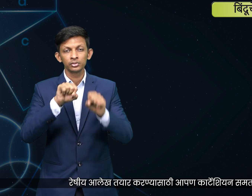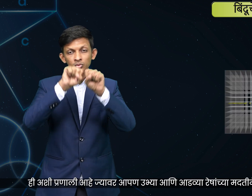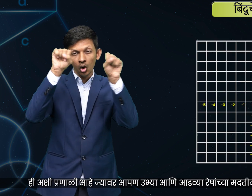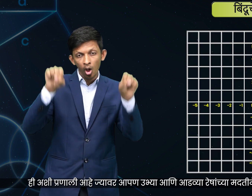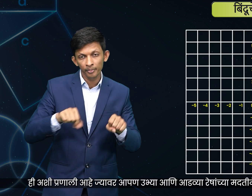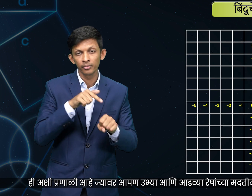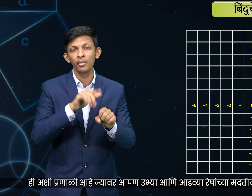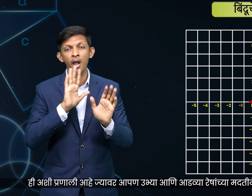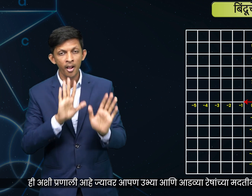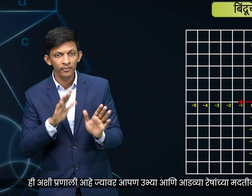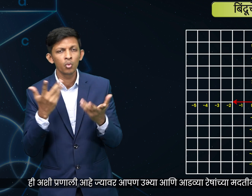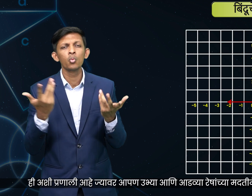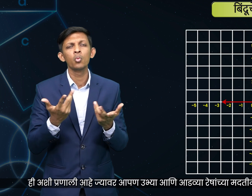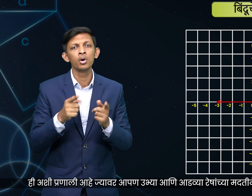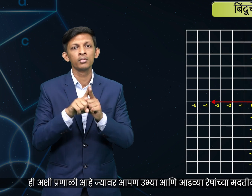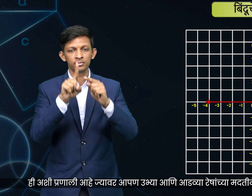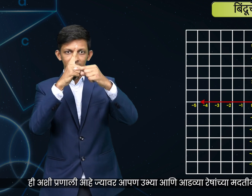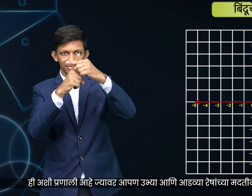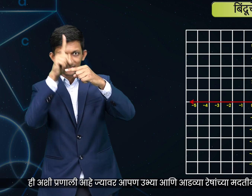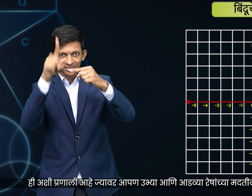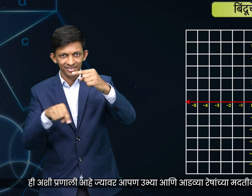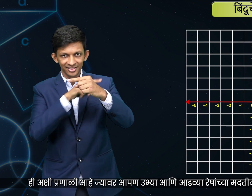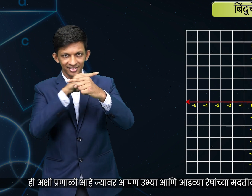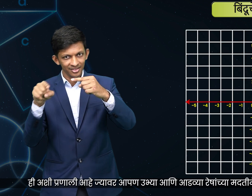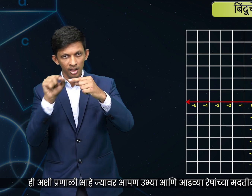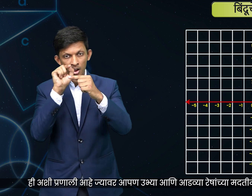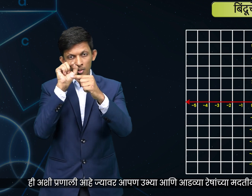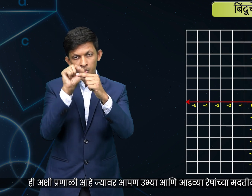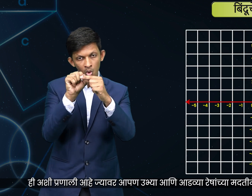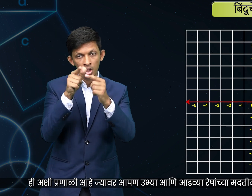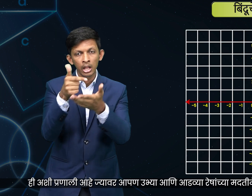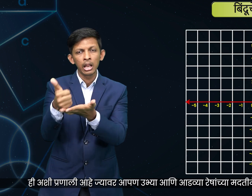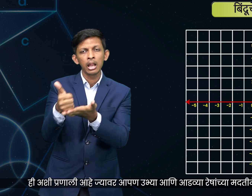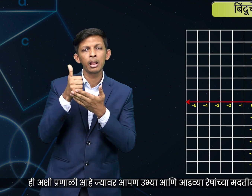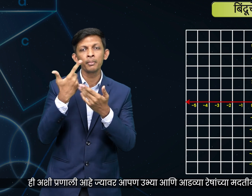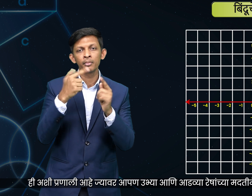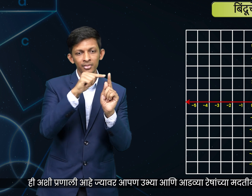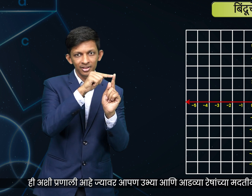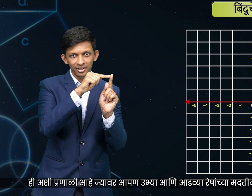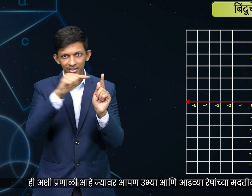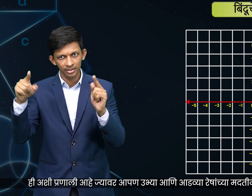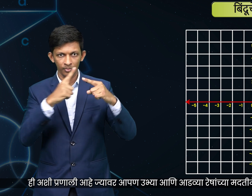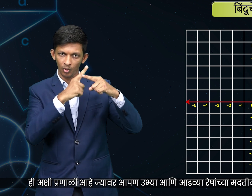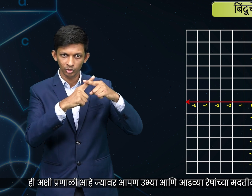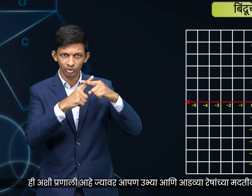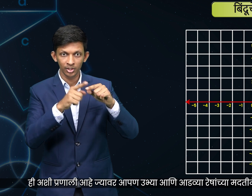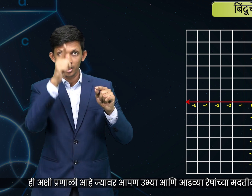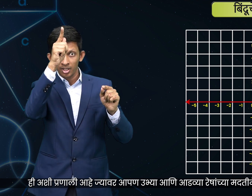ही अशी प्रणाली आहे ज्यावर आपण उभ्या आणि आडव्या रेषांच्या मदतीने बिंदू चिन्हांकित करतो.